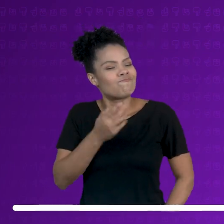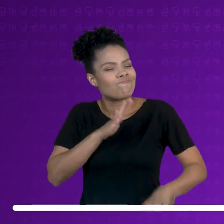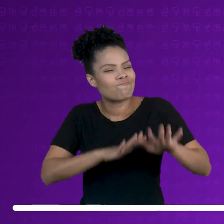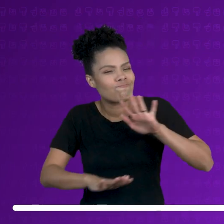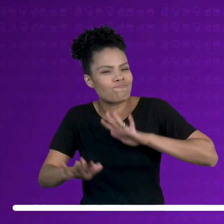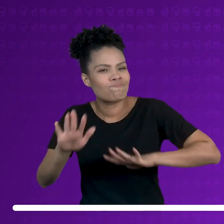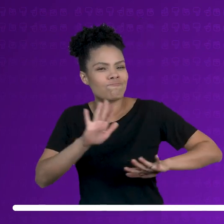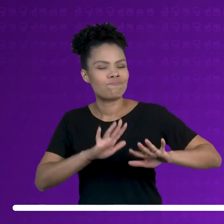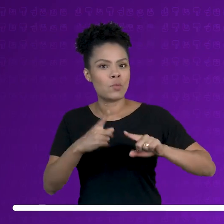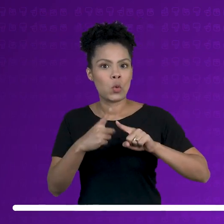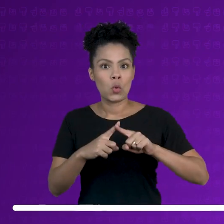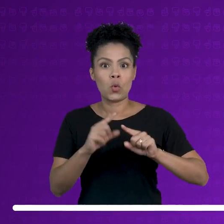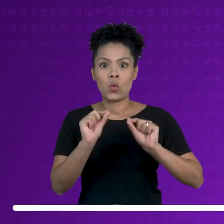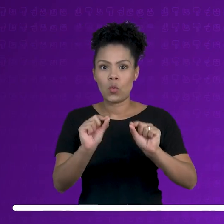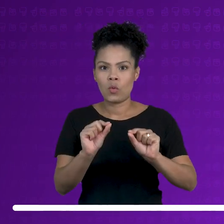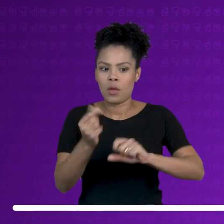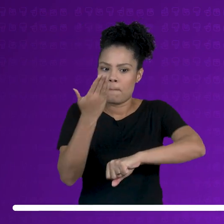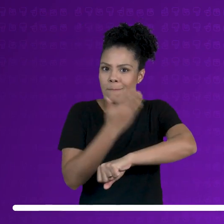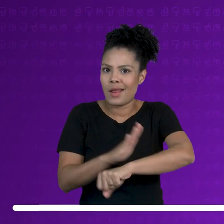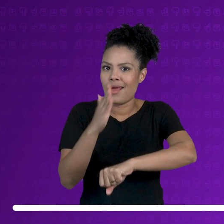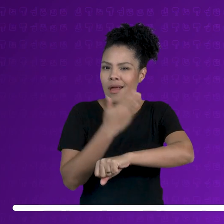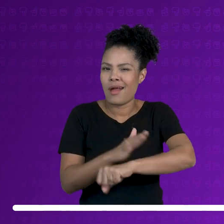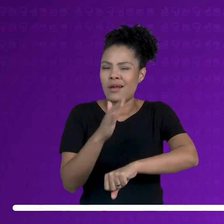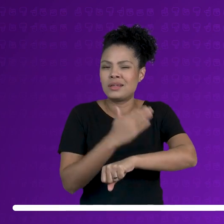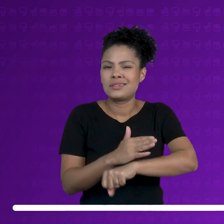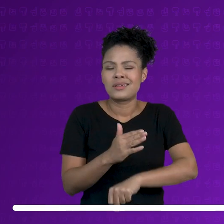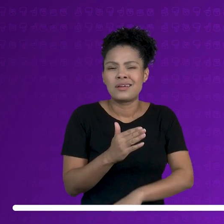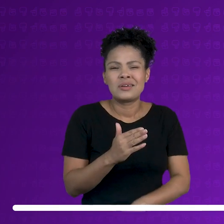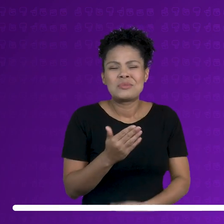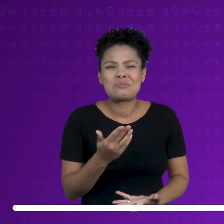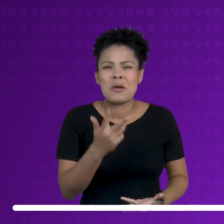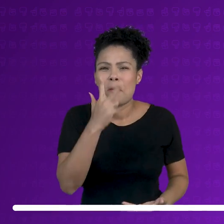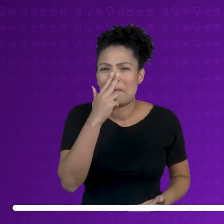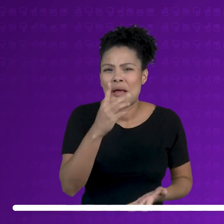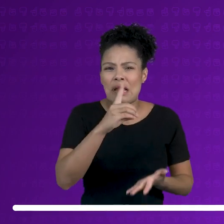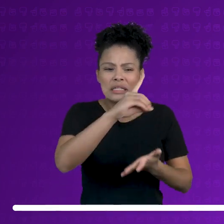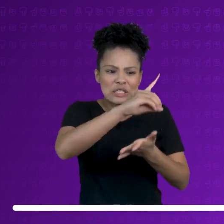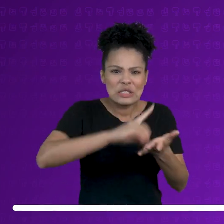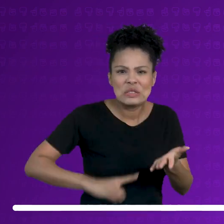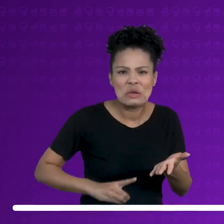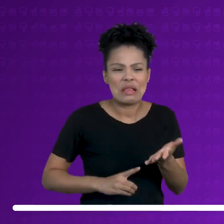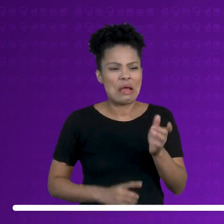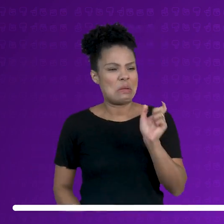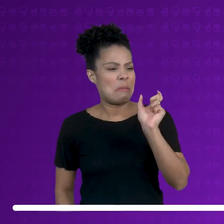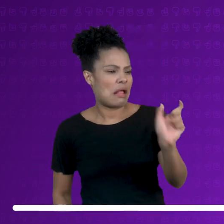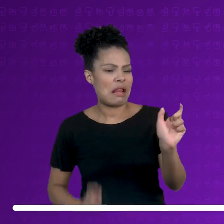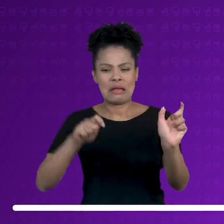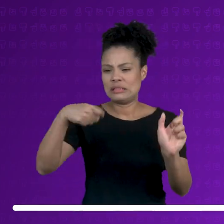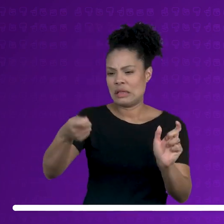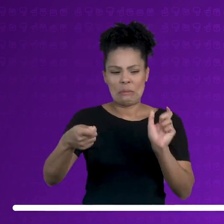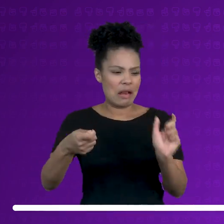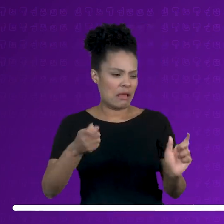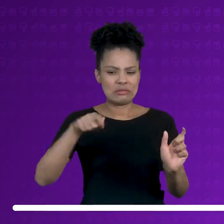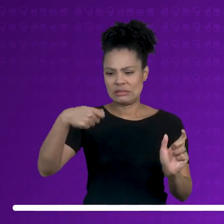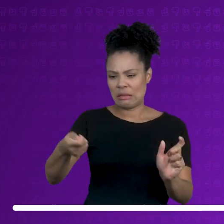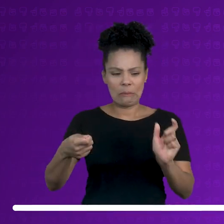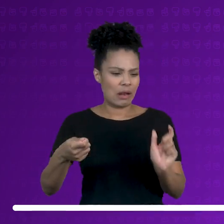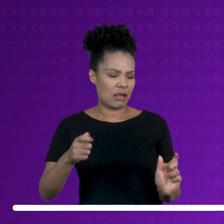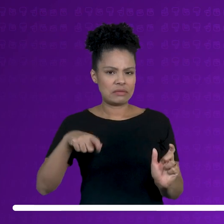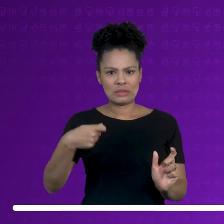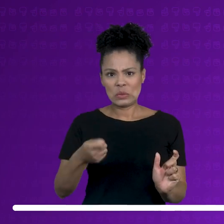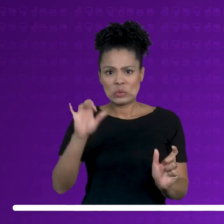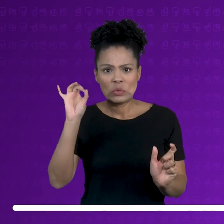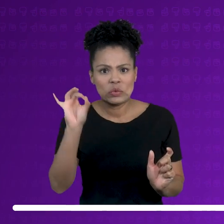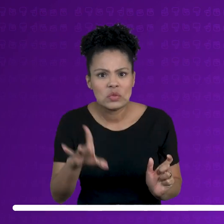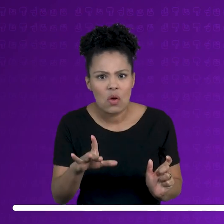cuidado para que a nossa prática não seja meramente dicionarizada, ou seja, um acumulado de palavras